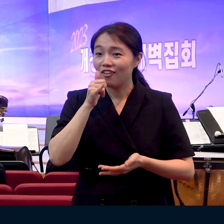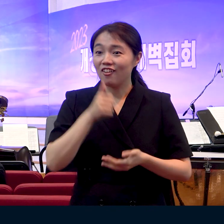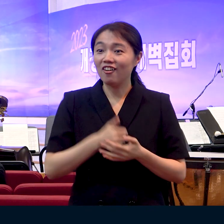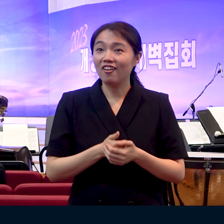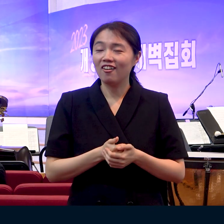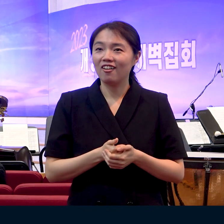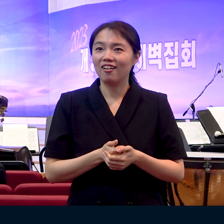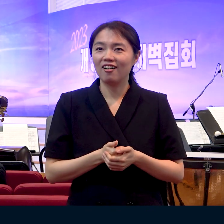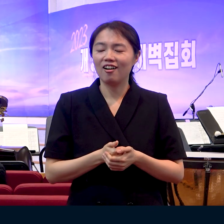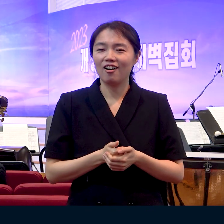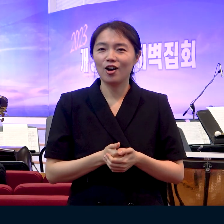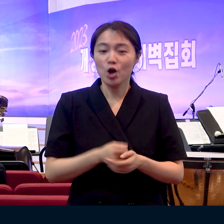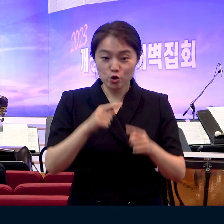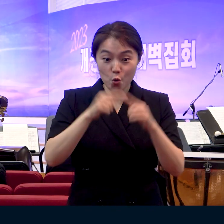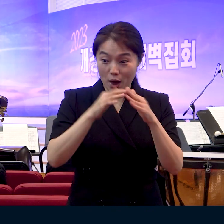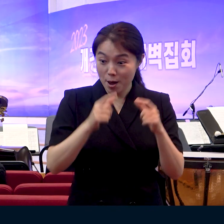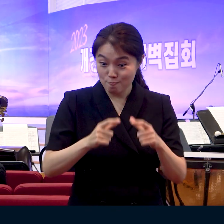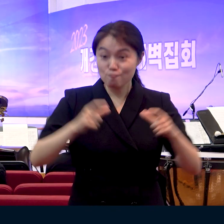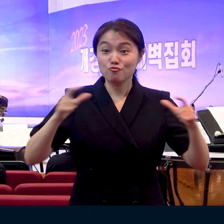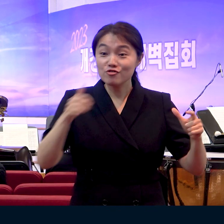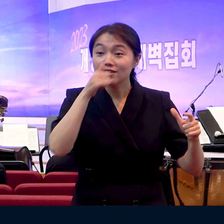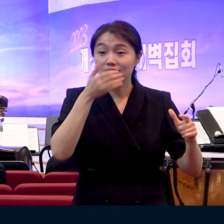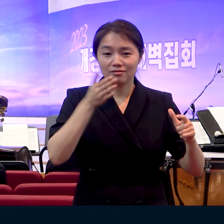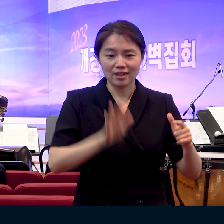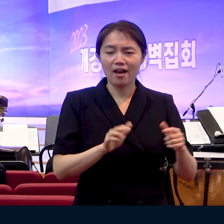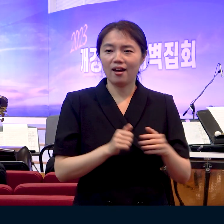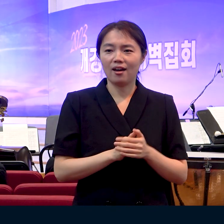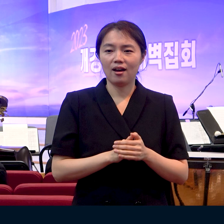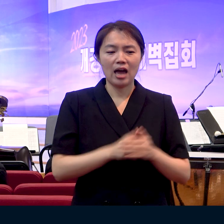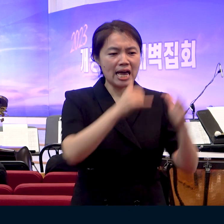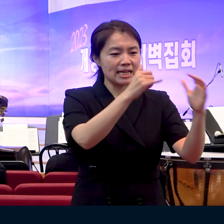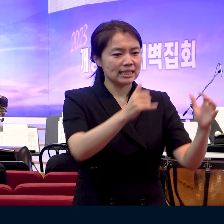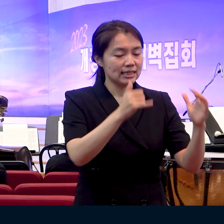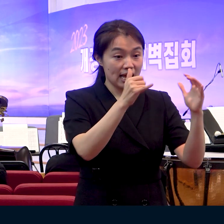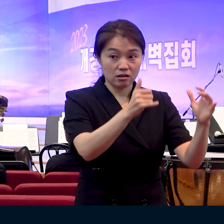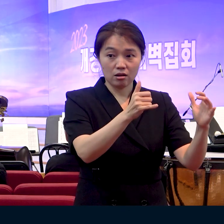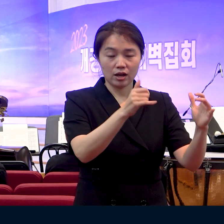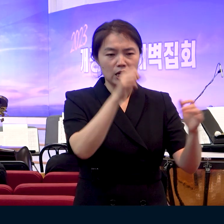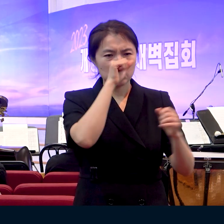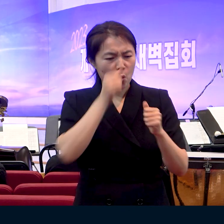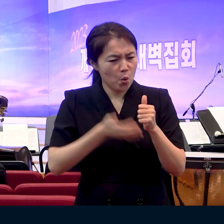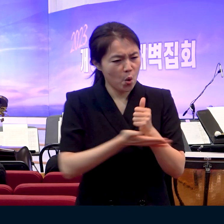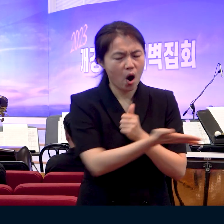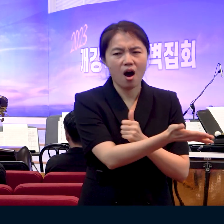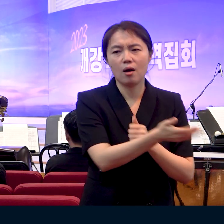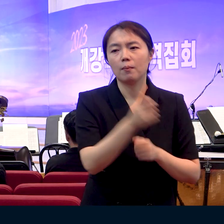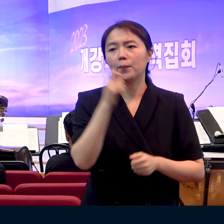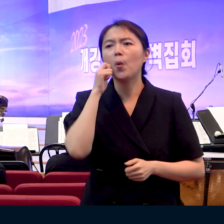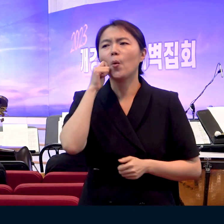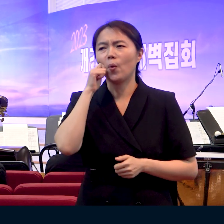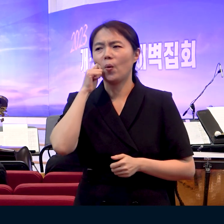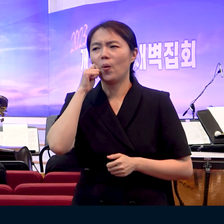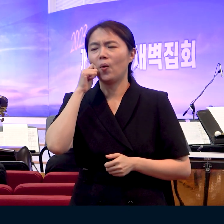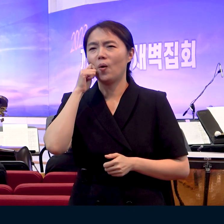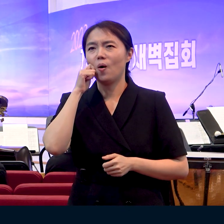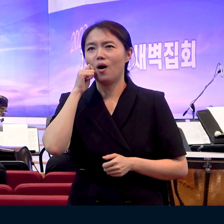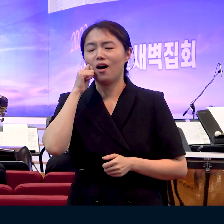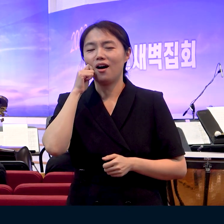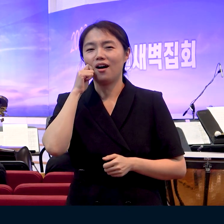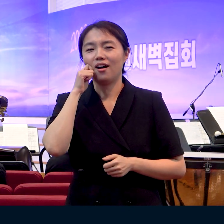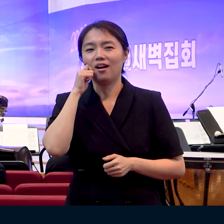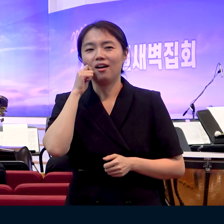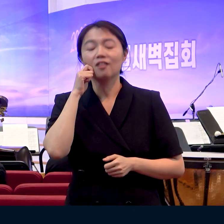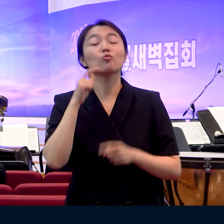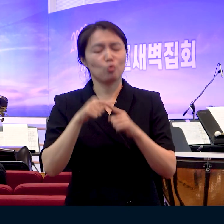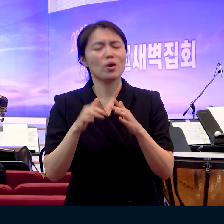것처럼 보이는데, 이 사회, 이 민족 가운데 선한 영향력은 아니에요. 아무리 봐도 선한 영향력이 아닌 그런